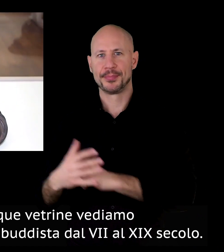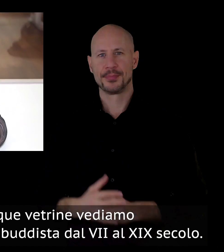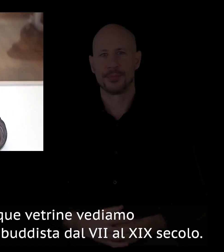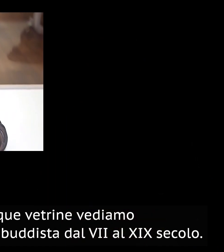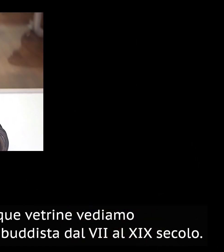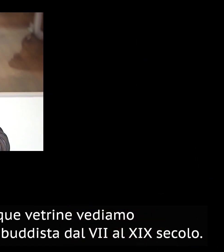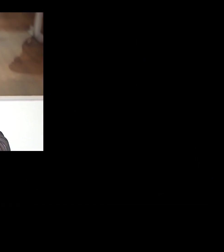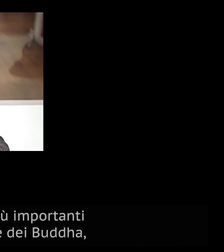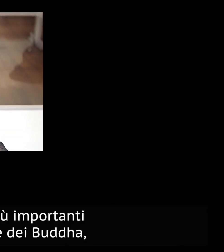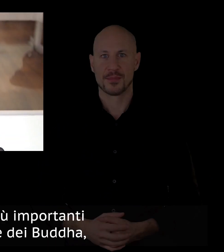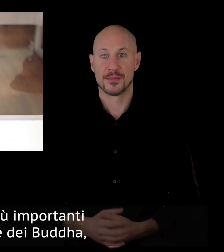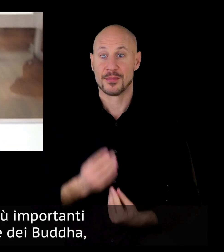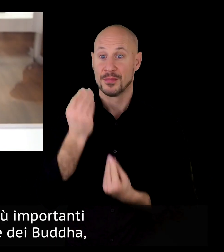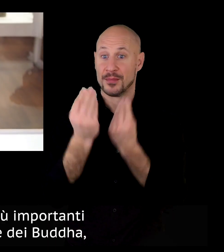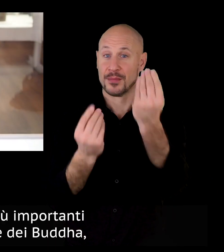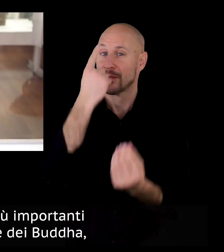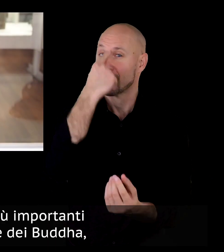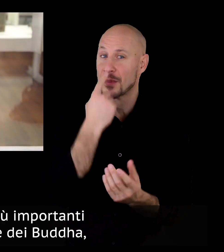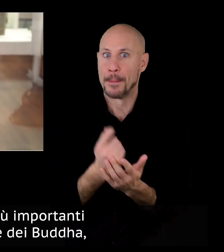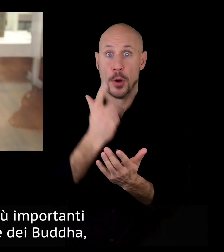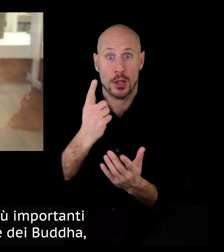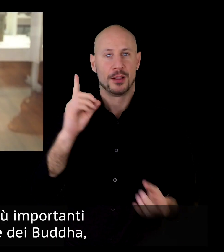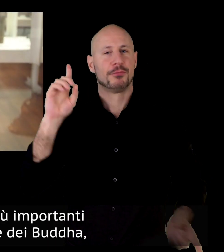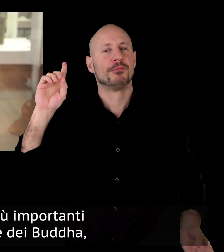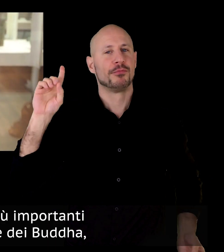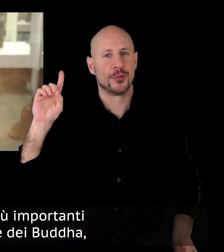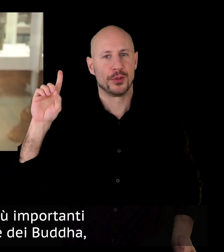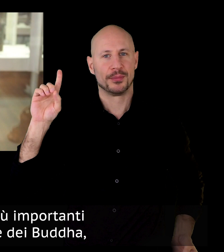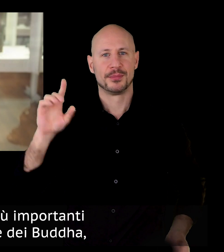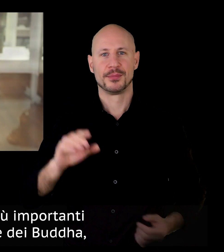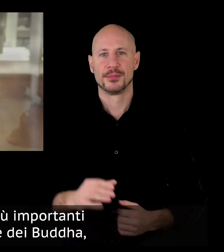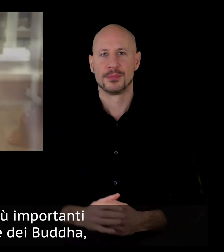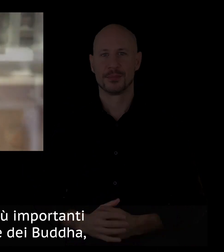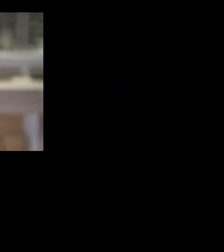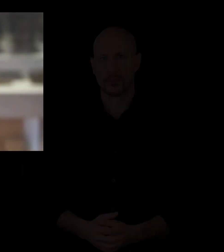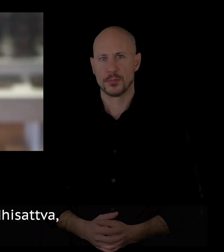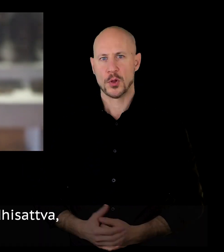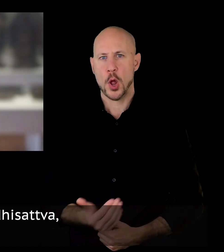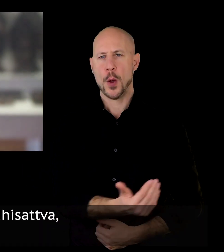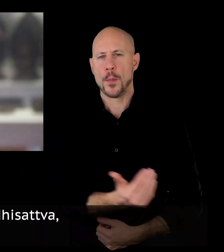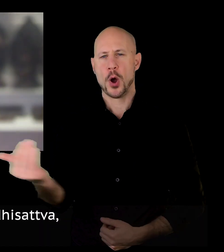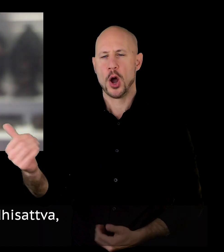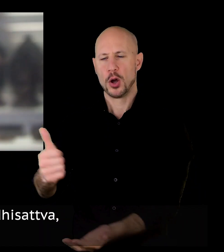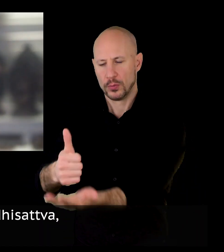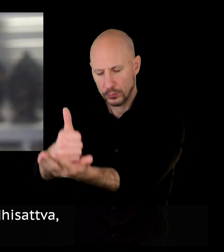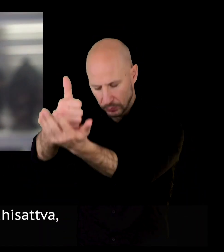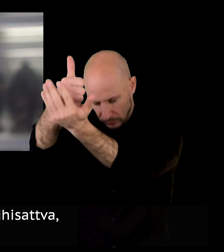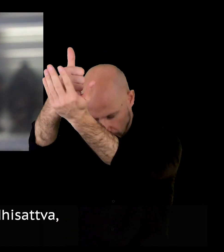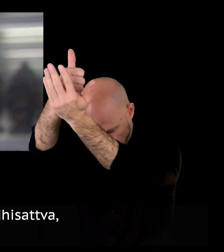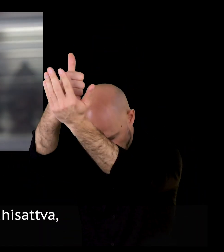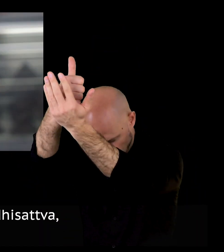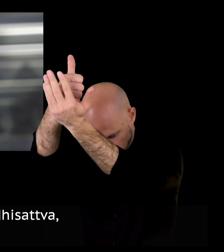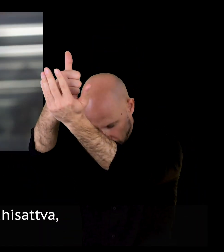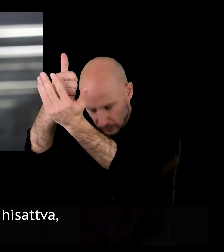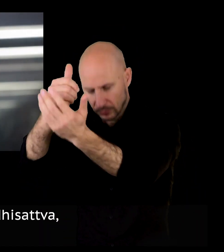diciannovesimo le figure più importanti sono quelle dei buddha vibo di sangue